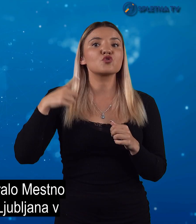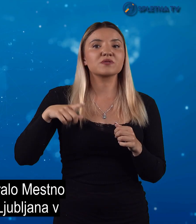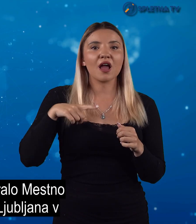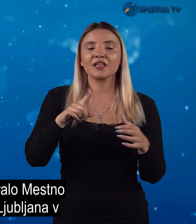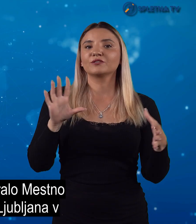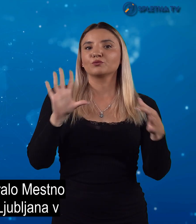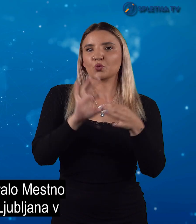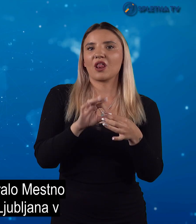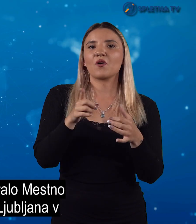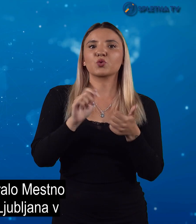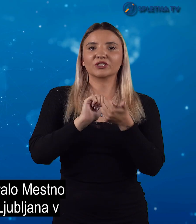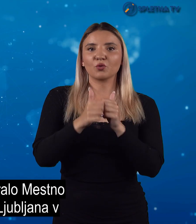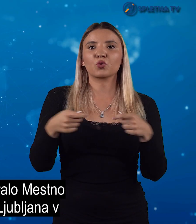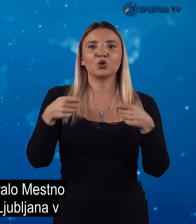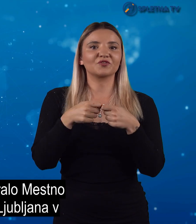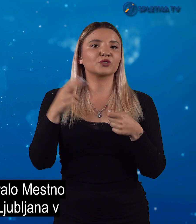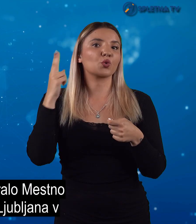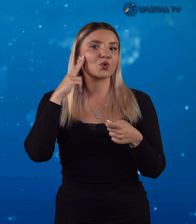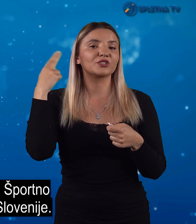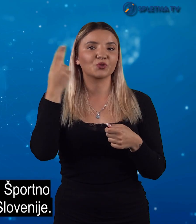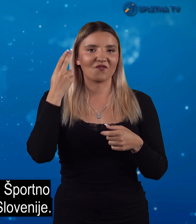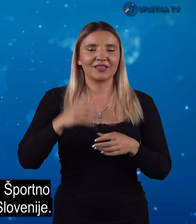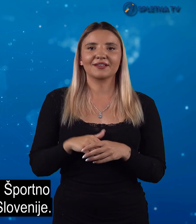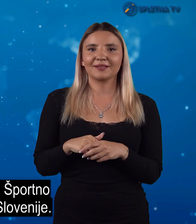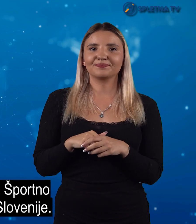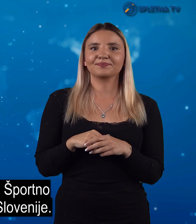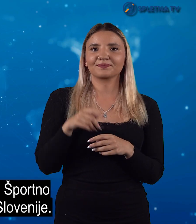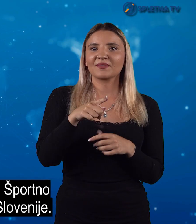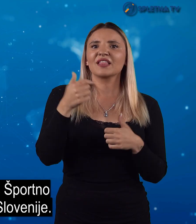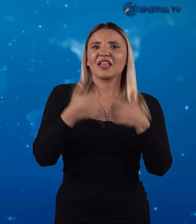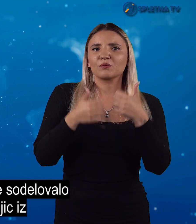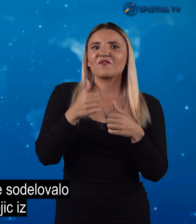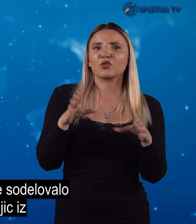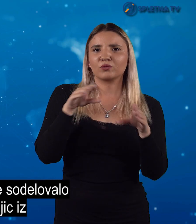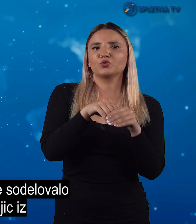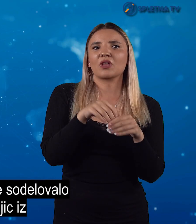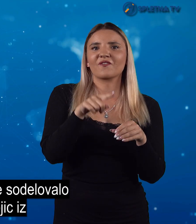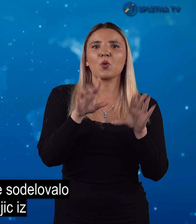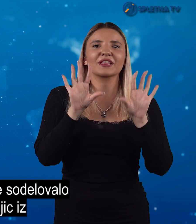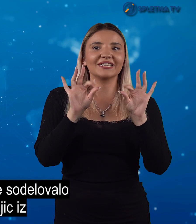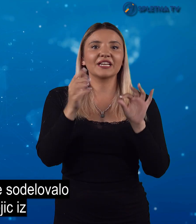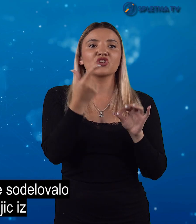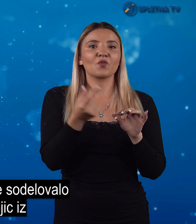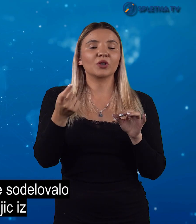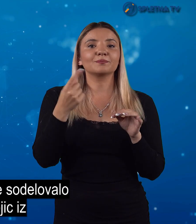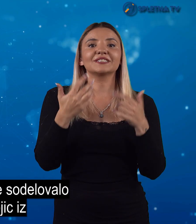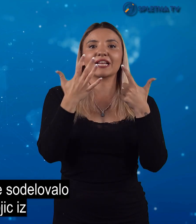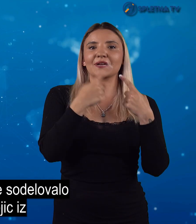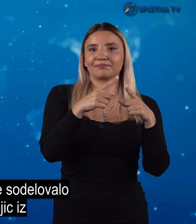društvo gluhih Ljubljana v sodelovanju s Športno zvezo gluhih Slovenije. Na tekmovanju je sodelovalo 10 dvojic